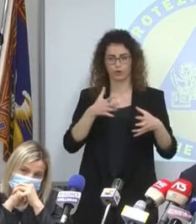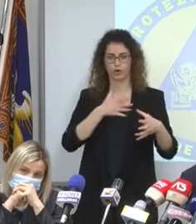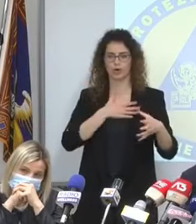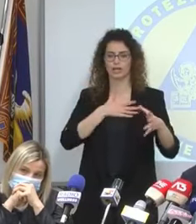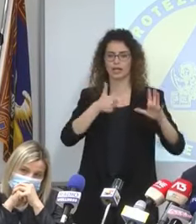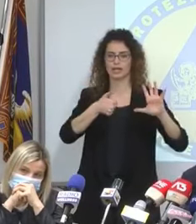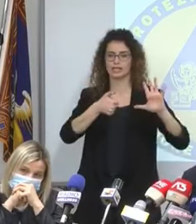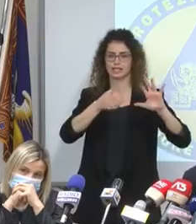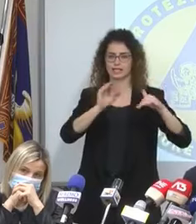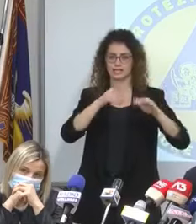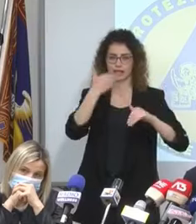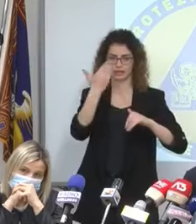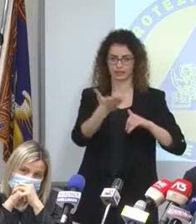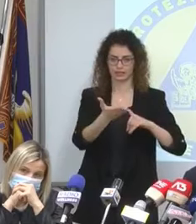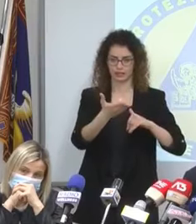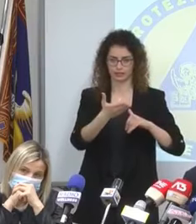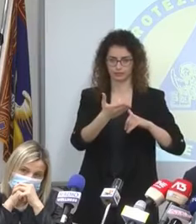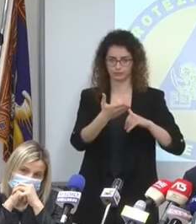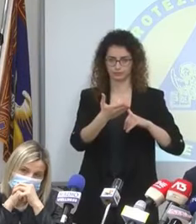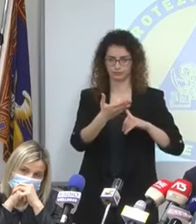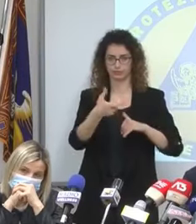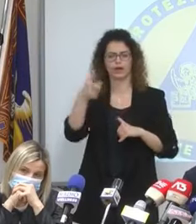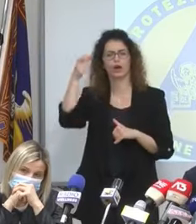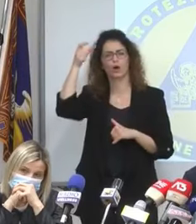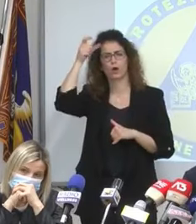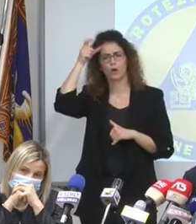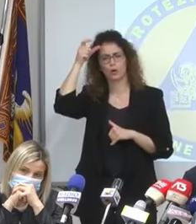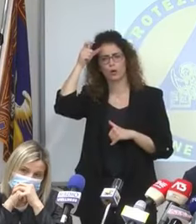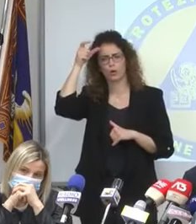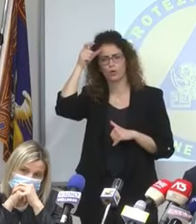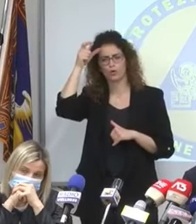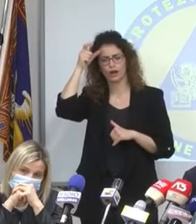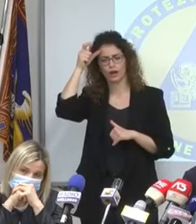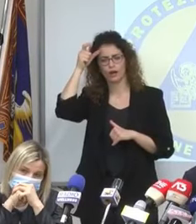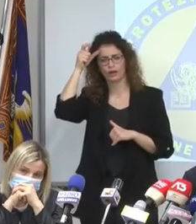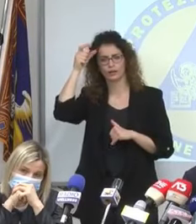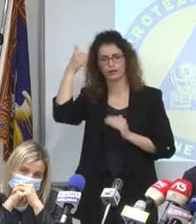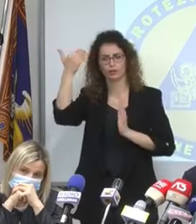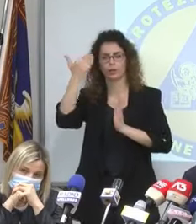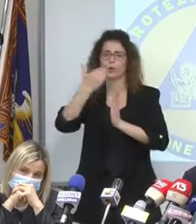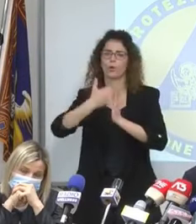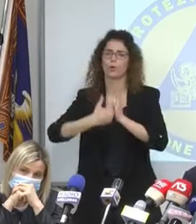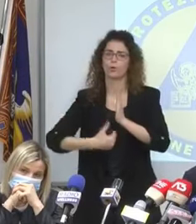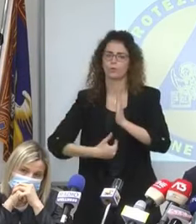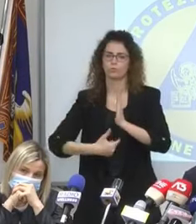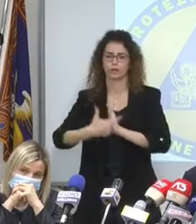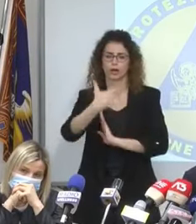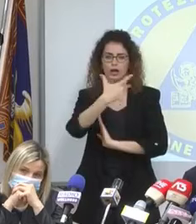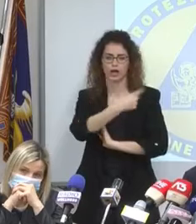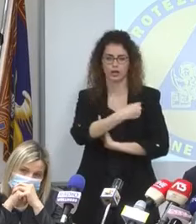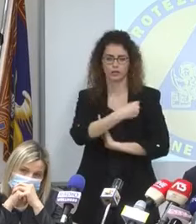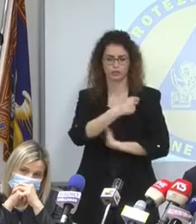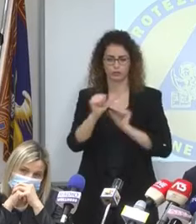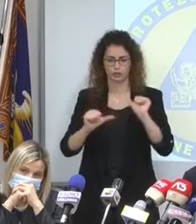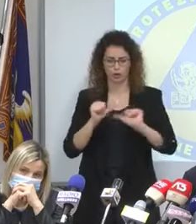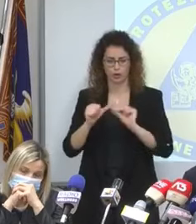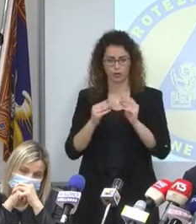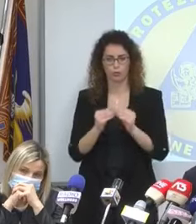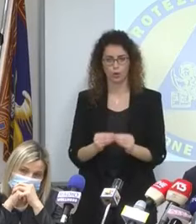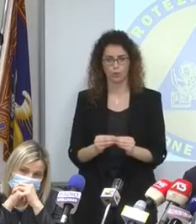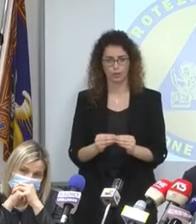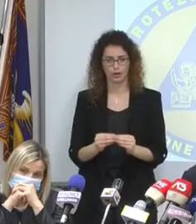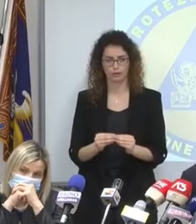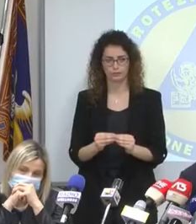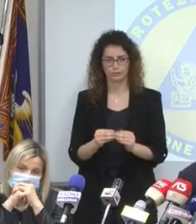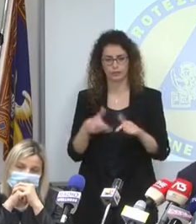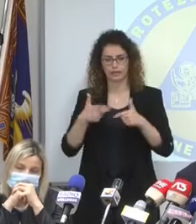60, come il governo intende riorganizzare il piano e come l'ha declinato alle regioni? Nel senso